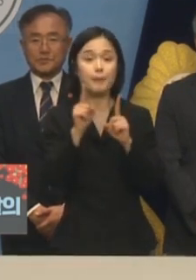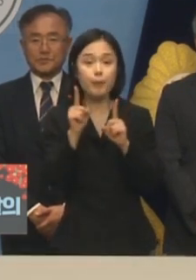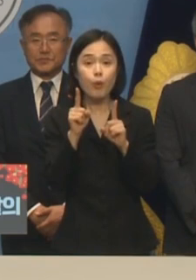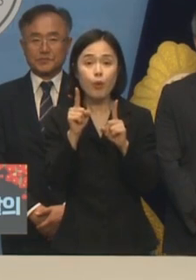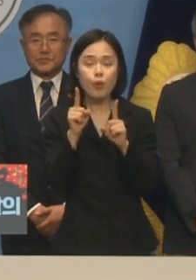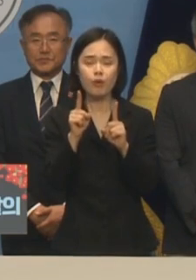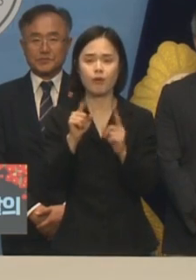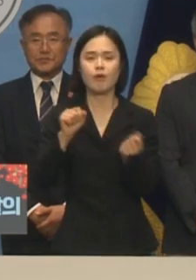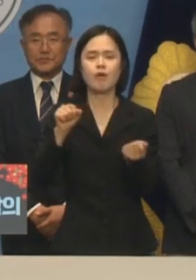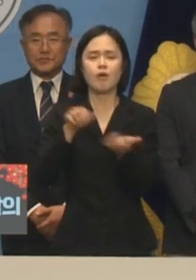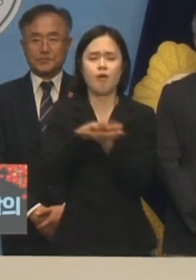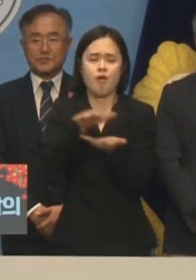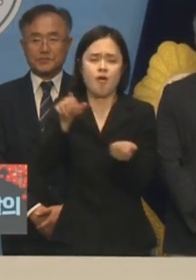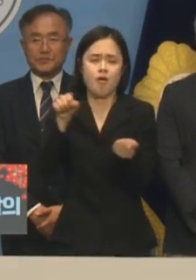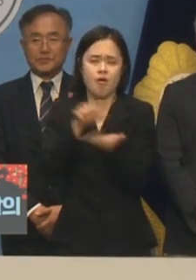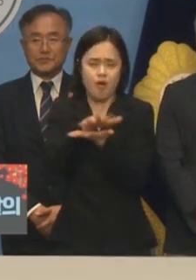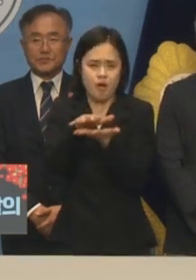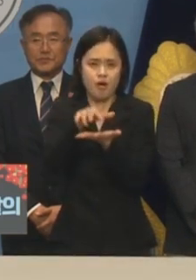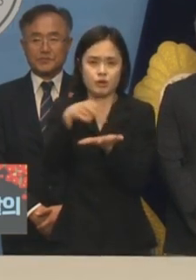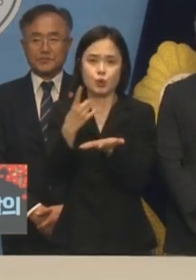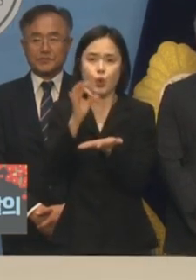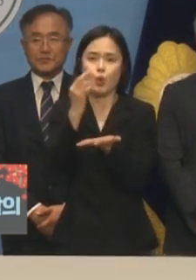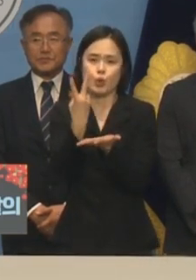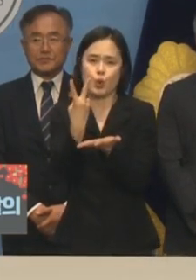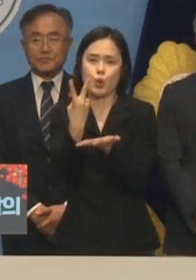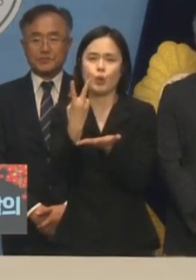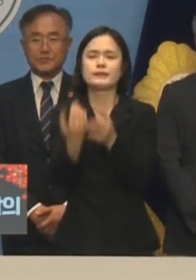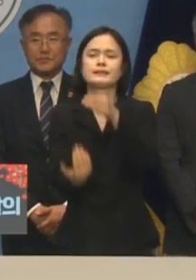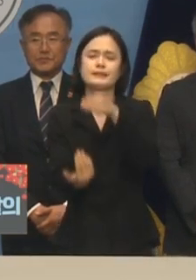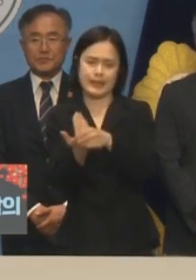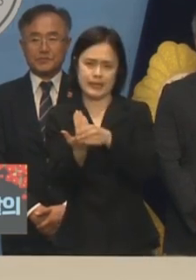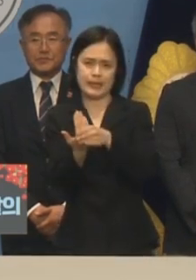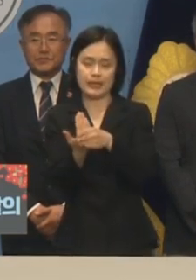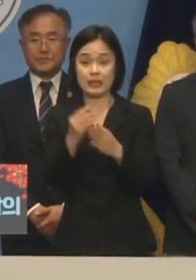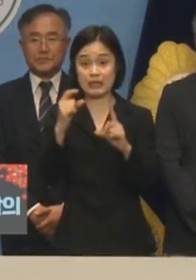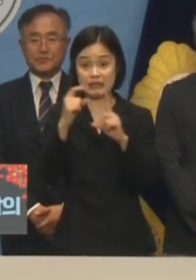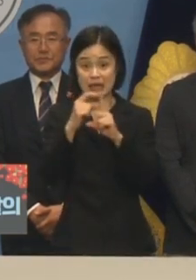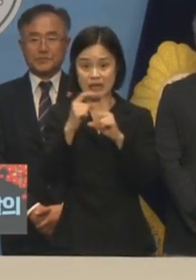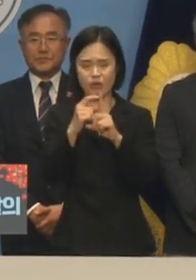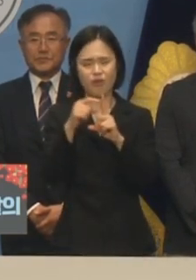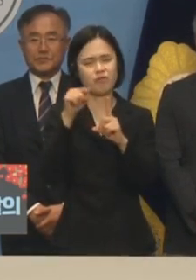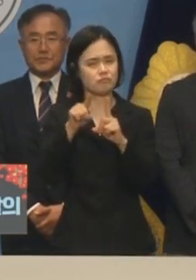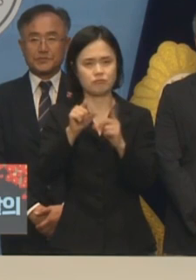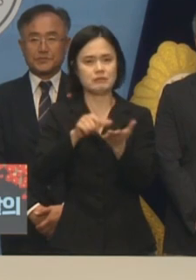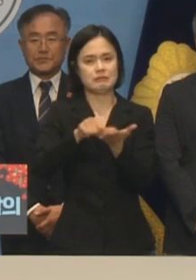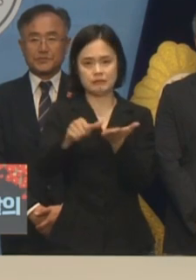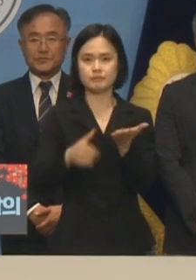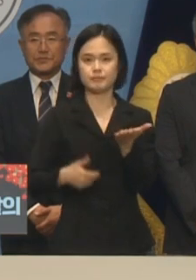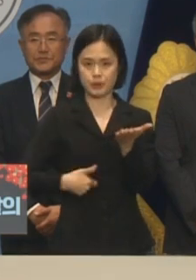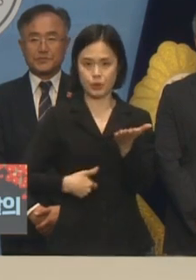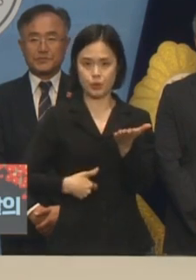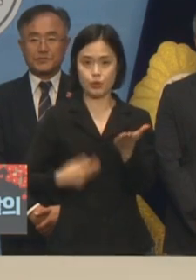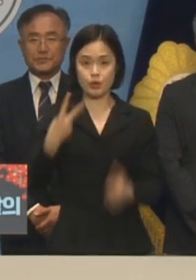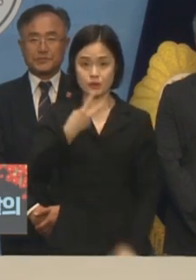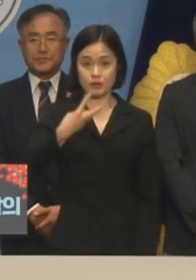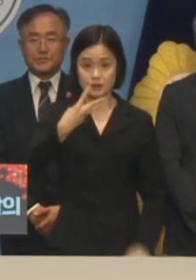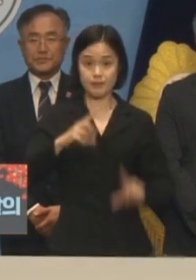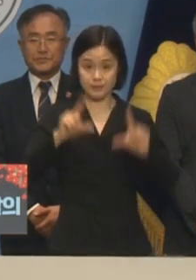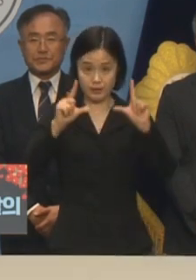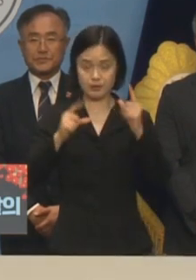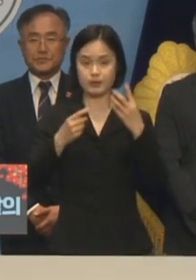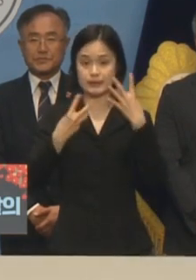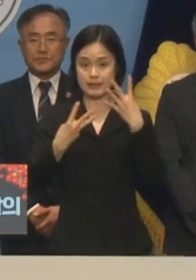있습니다. 부정적 의미가 담긴 소요 사태라는 문구를 삭제하고 2003년 4.3위원회가